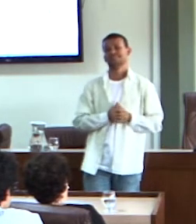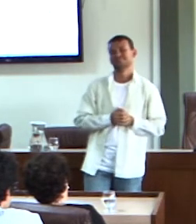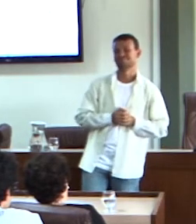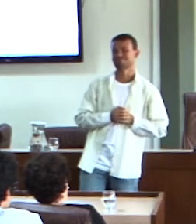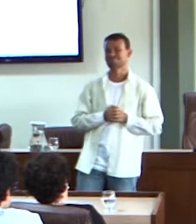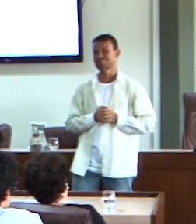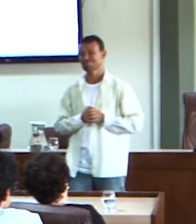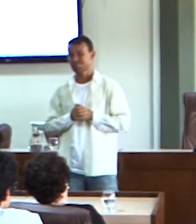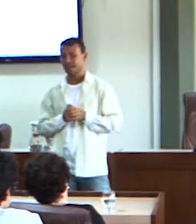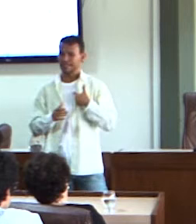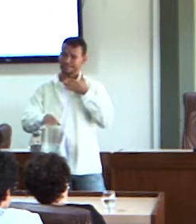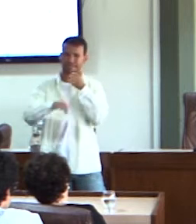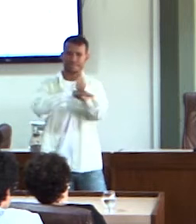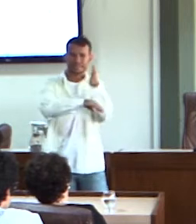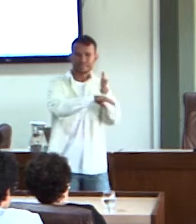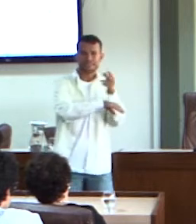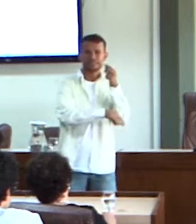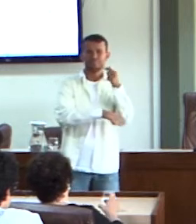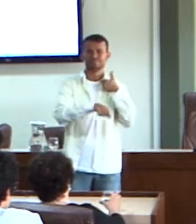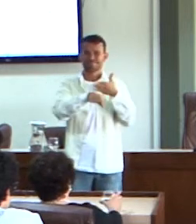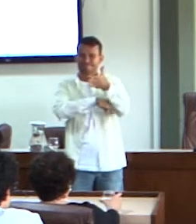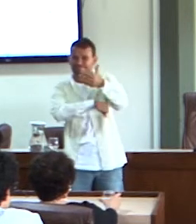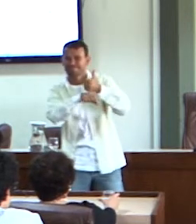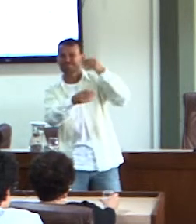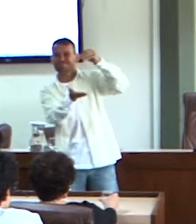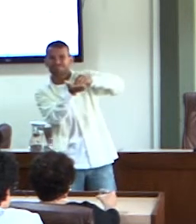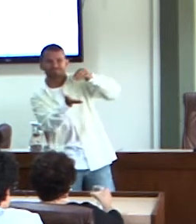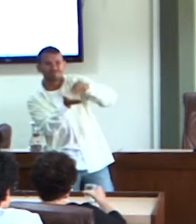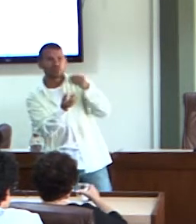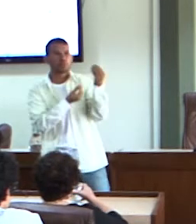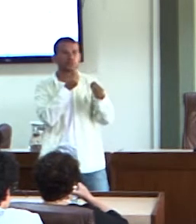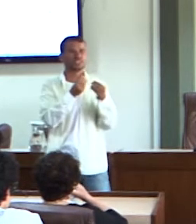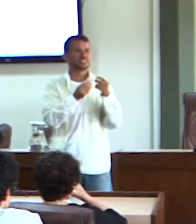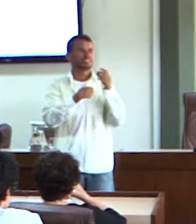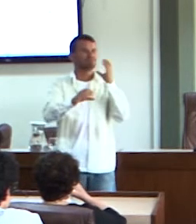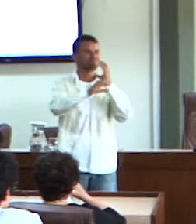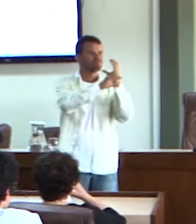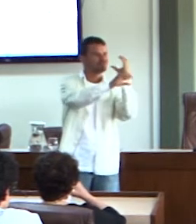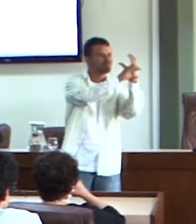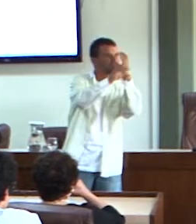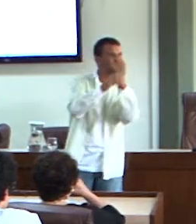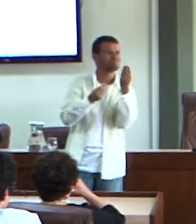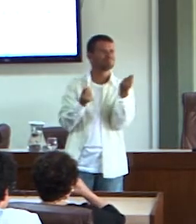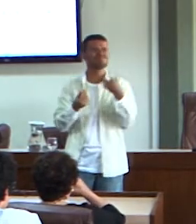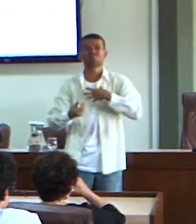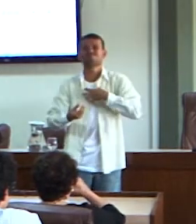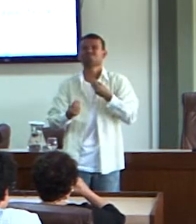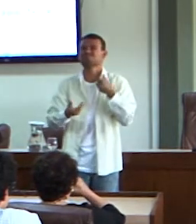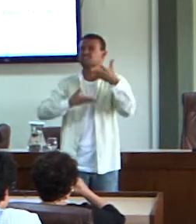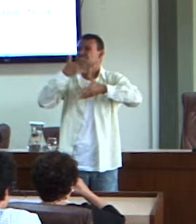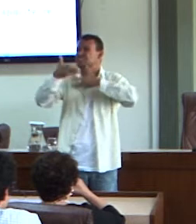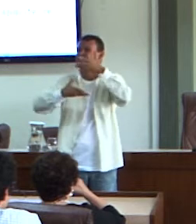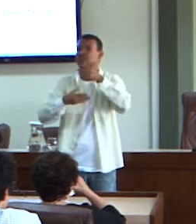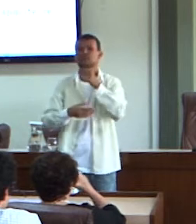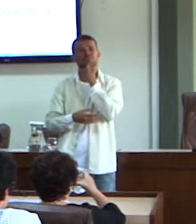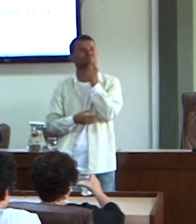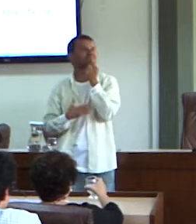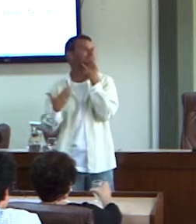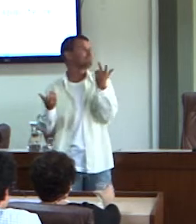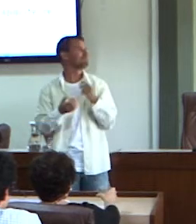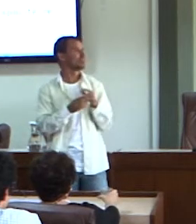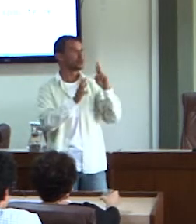Os professores, de modo geral, e também técnicos, às vezes nós, como surdos, né, temos que ter acesso a alguns setores, não há comunicação para